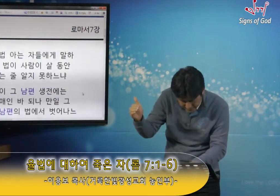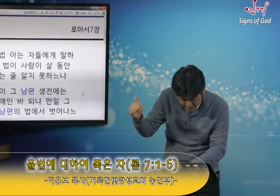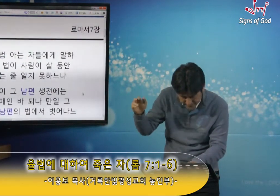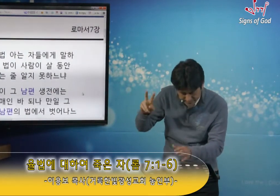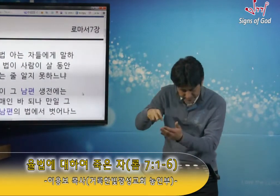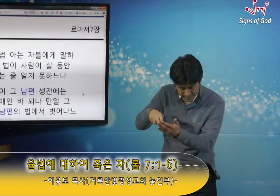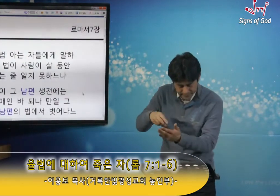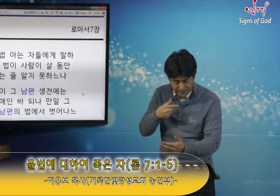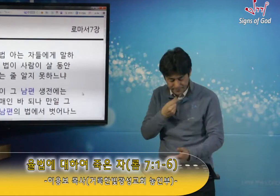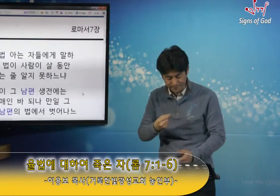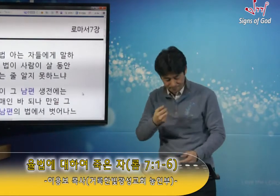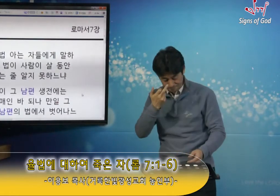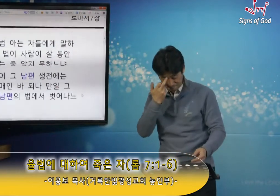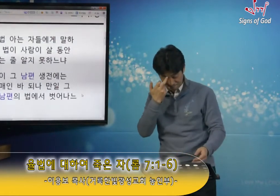6절까지